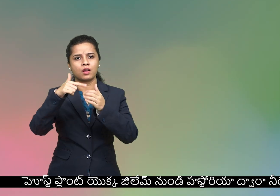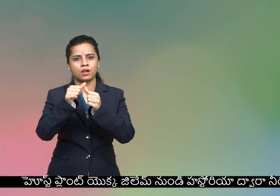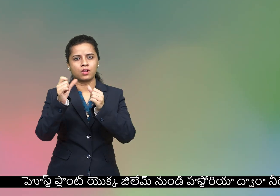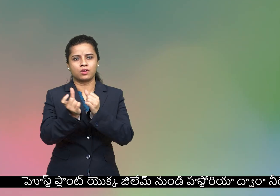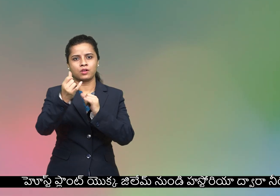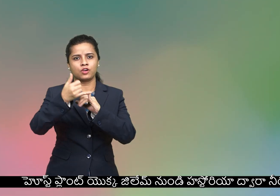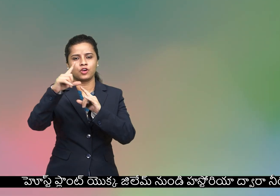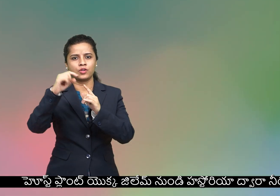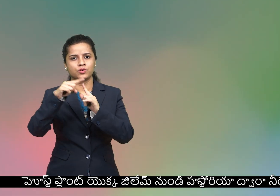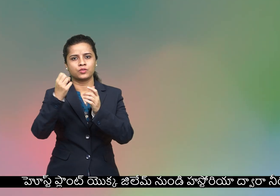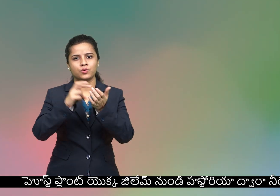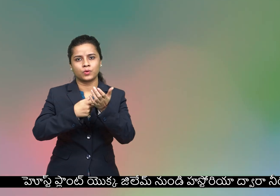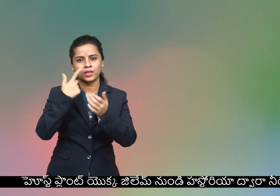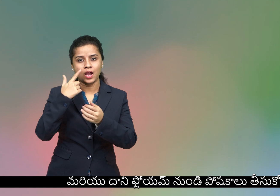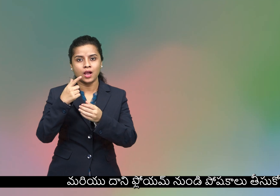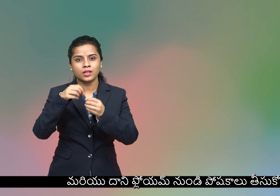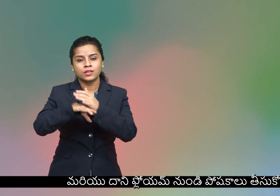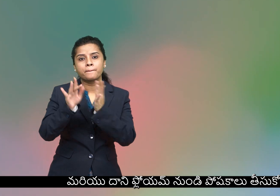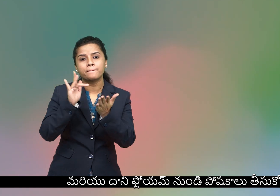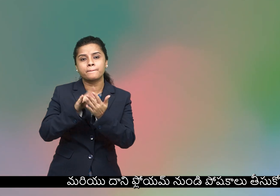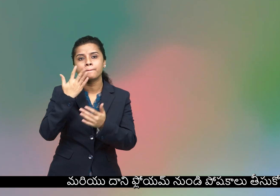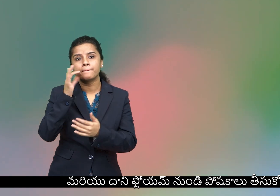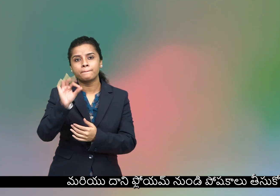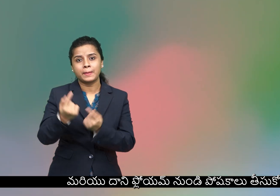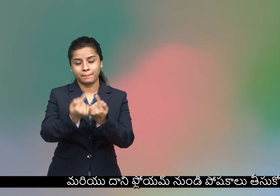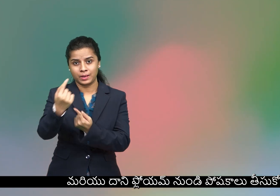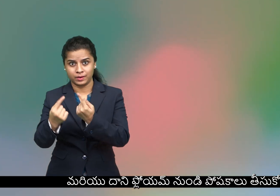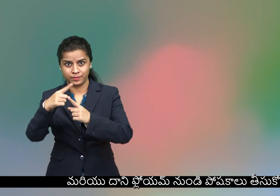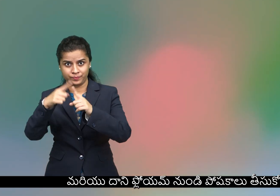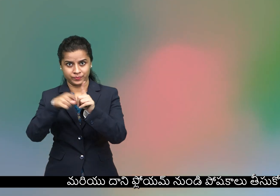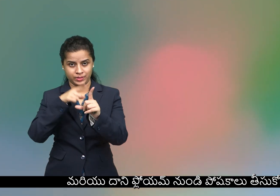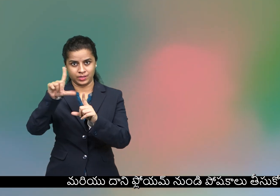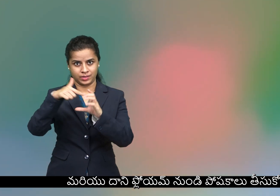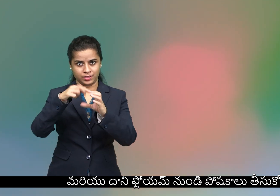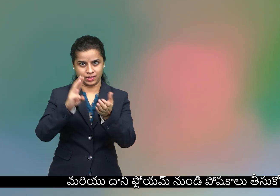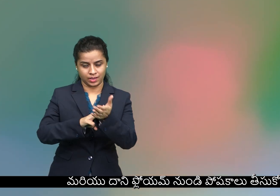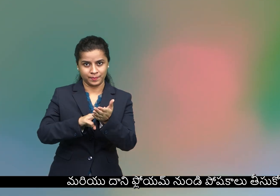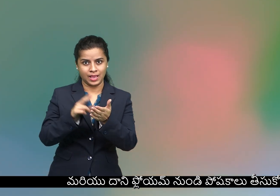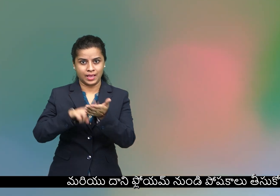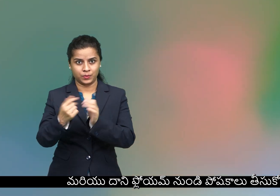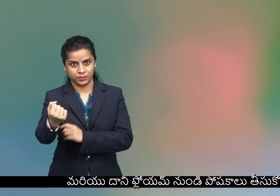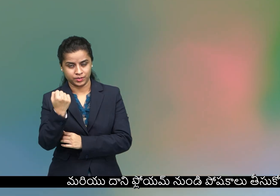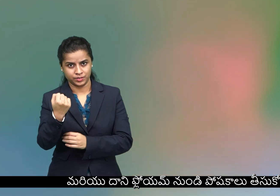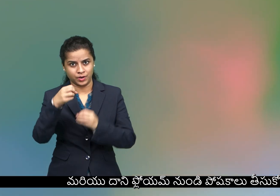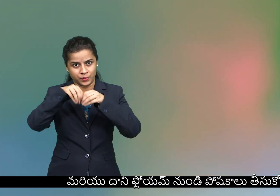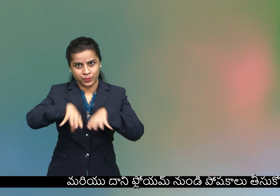నీరు తీసుకోబడుతుంది మరియు దాని ఫ్లోయం నుండి పోషకాలు తీసుకోబడతాయి.